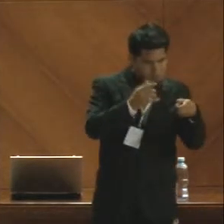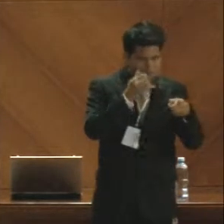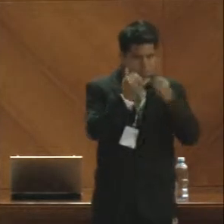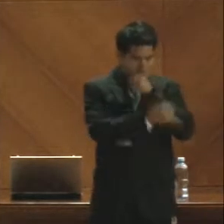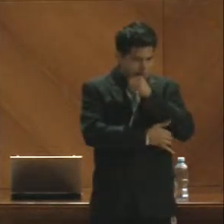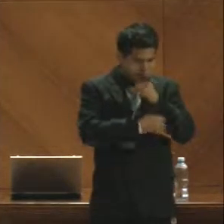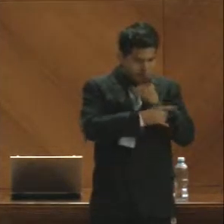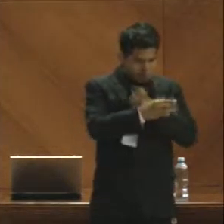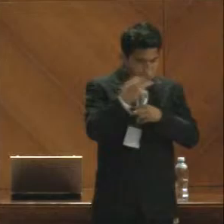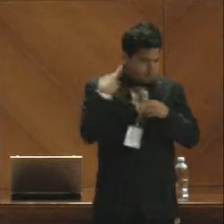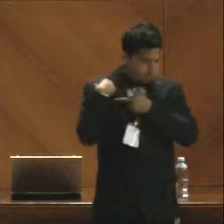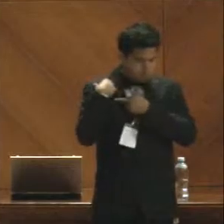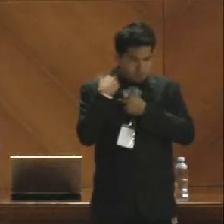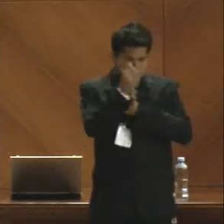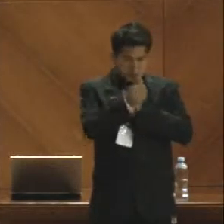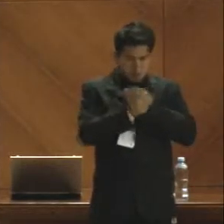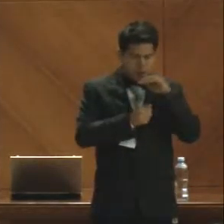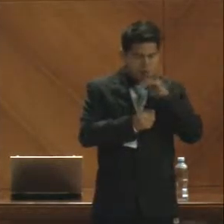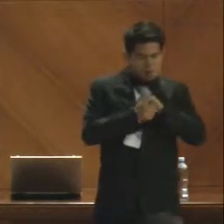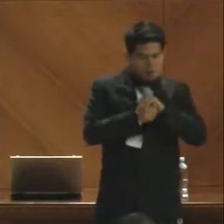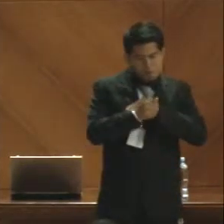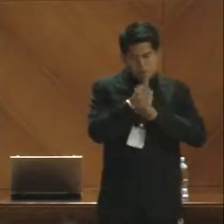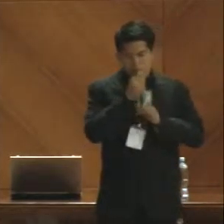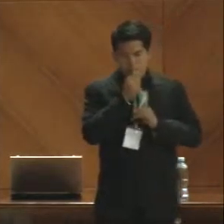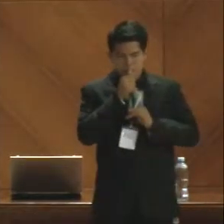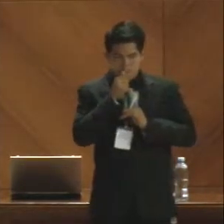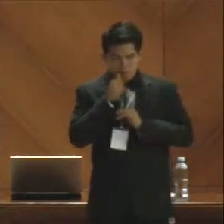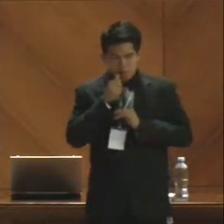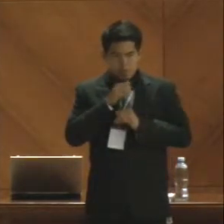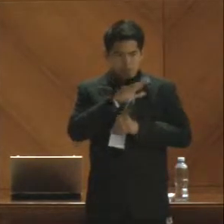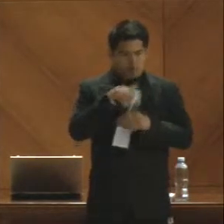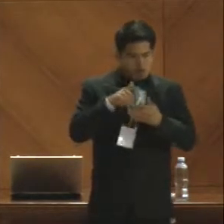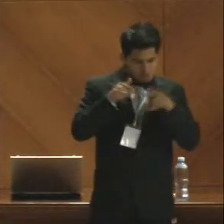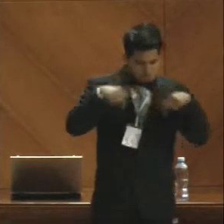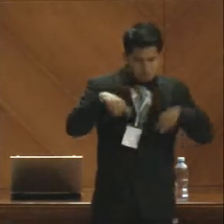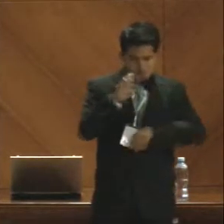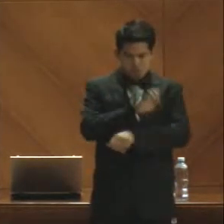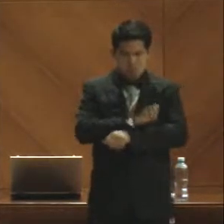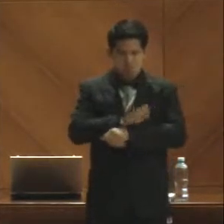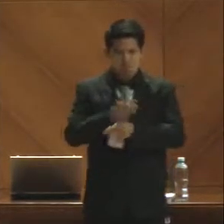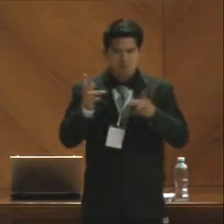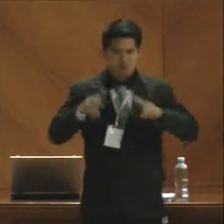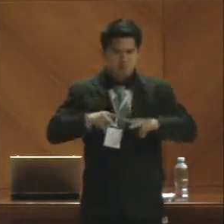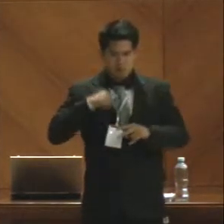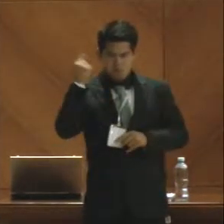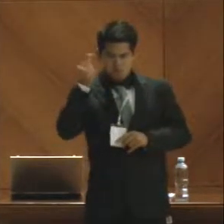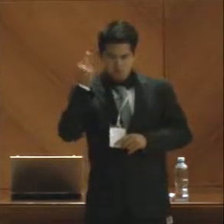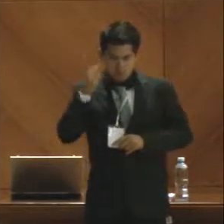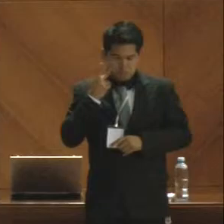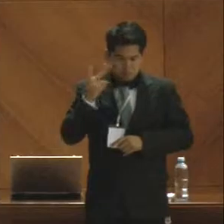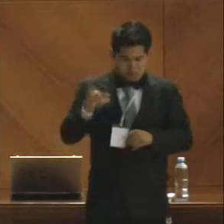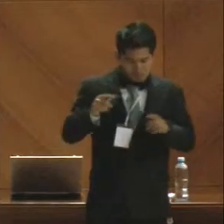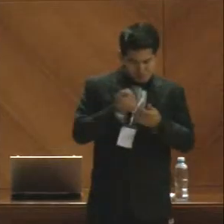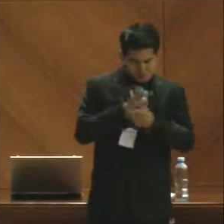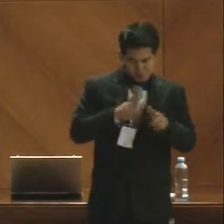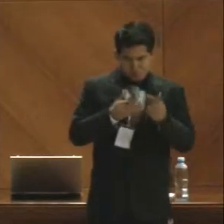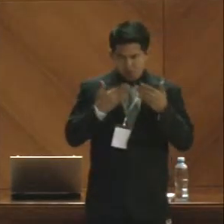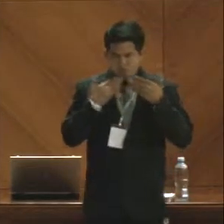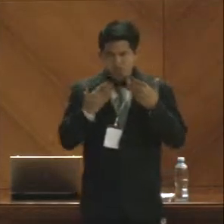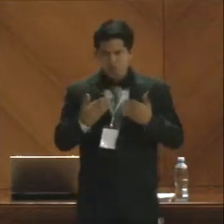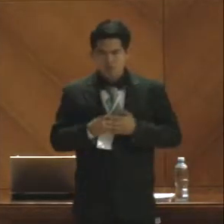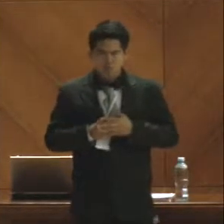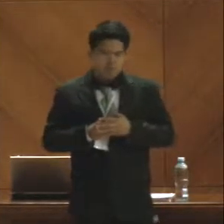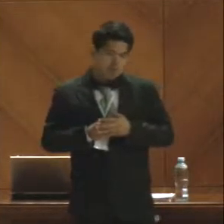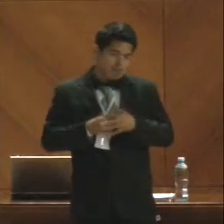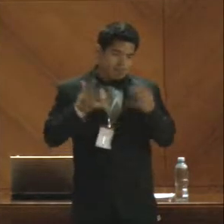Si es que se lo hace de forma secreta. Y aquí en el Ecuador también hay casos interesantes de instituciones públicas que han migrado a software libre, aunque quisiéramos que sean